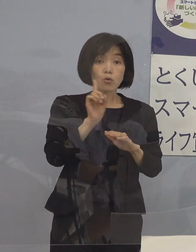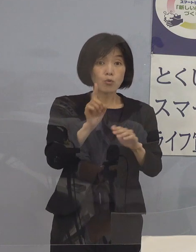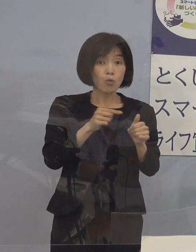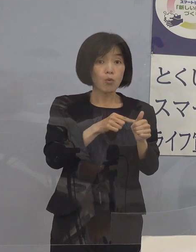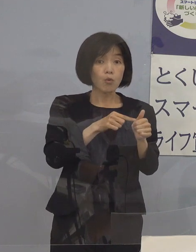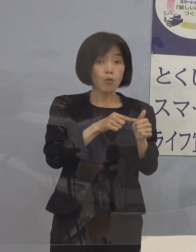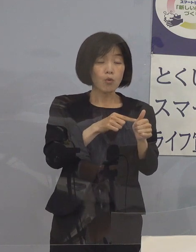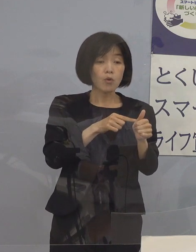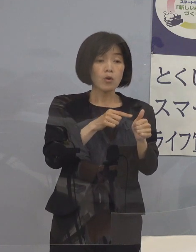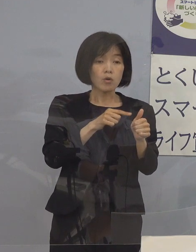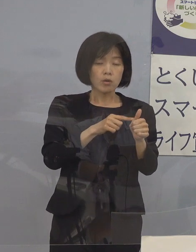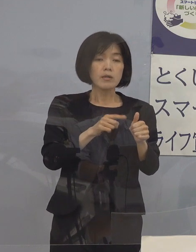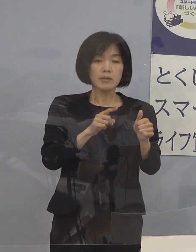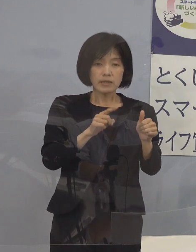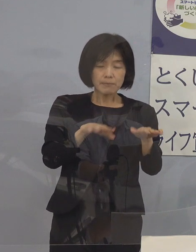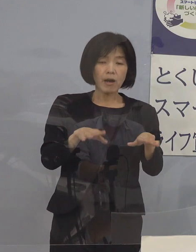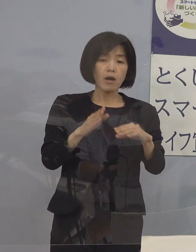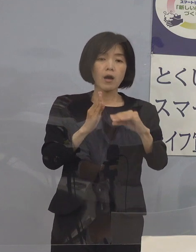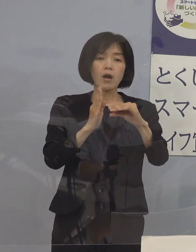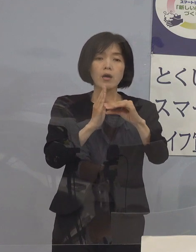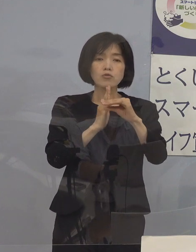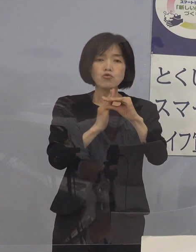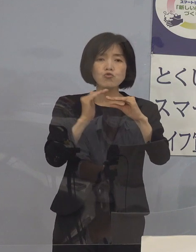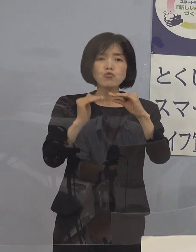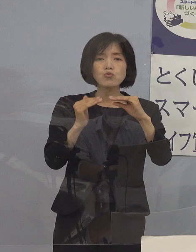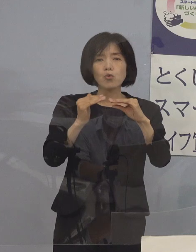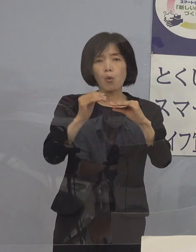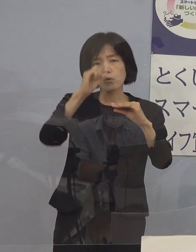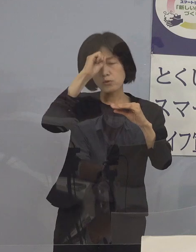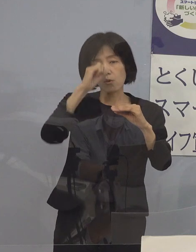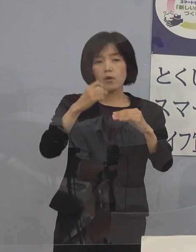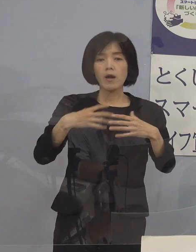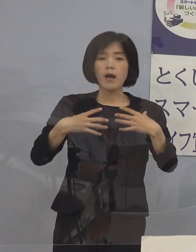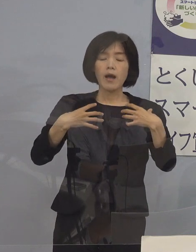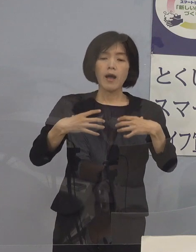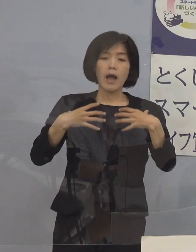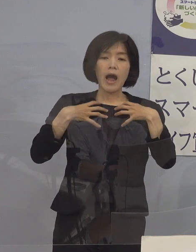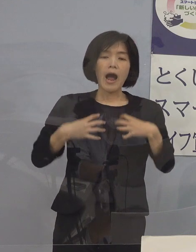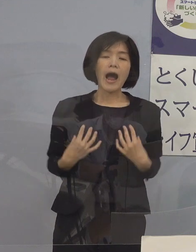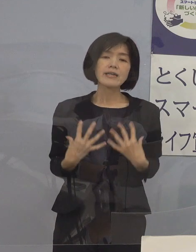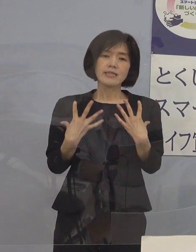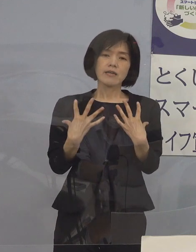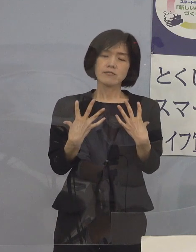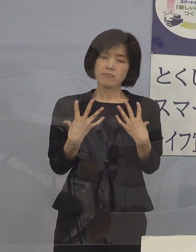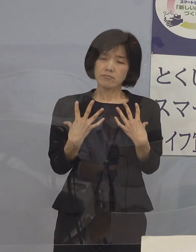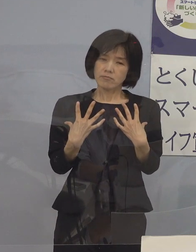症状は実は中等症となります。肺炎の所見があります。